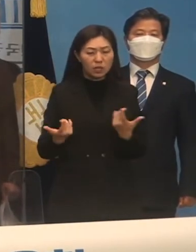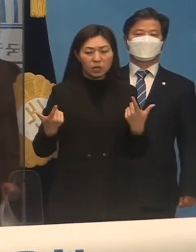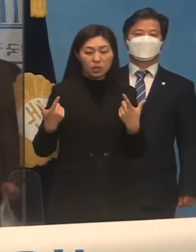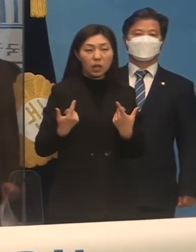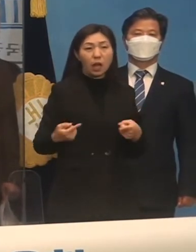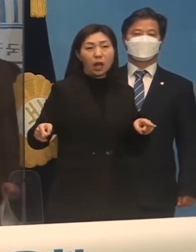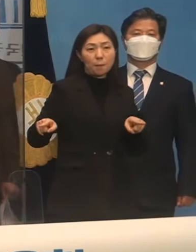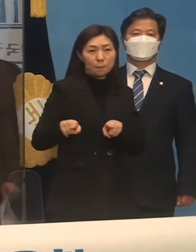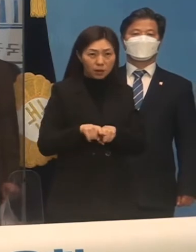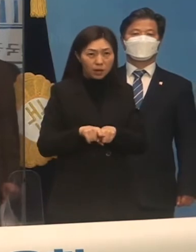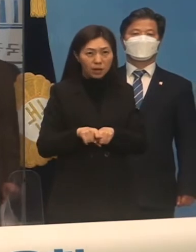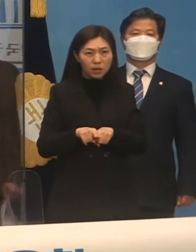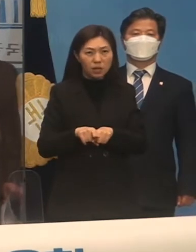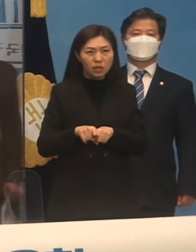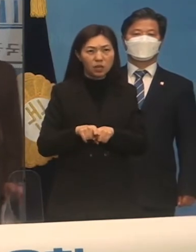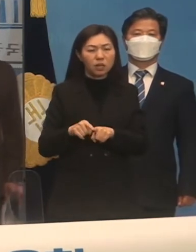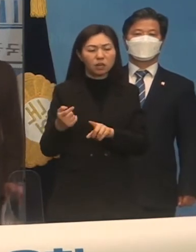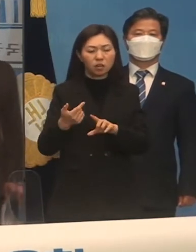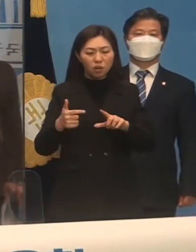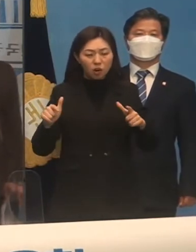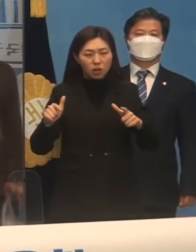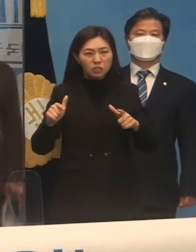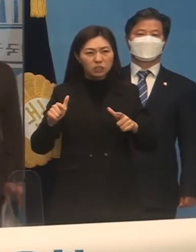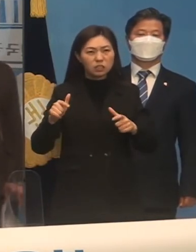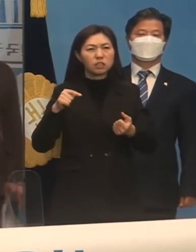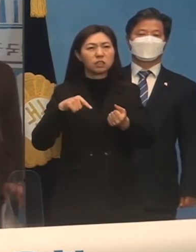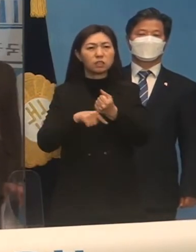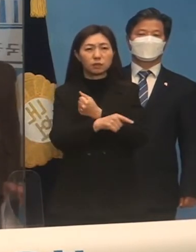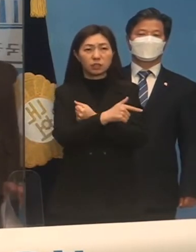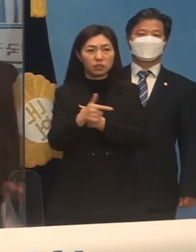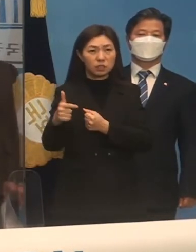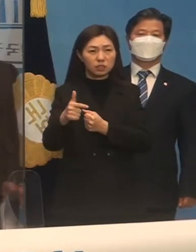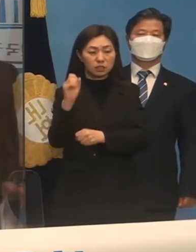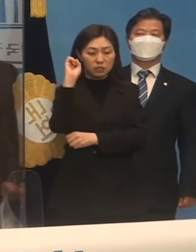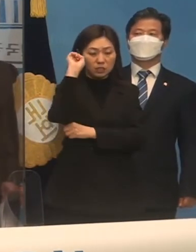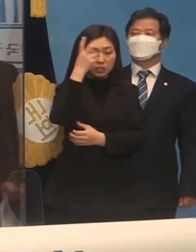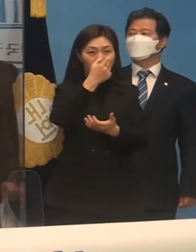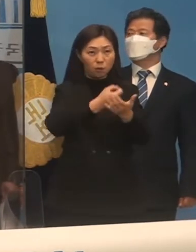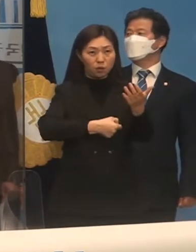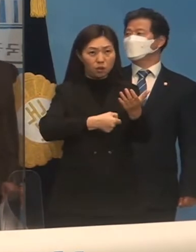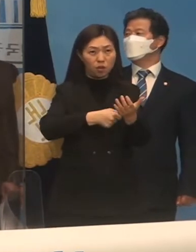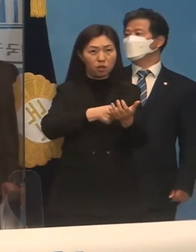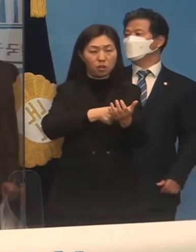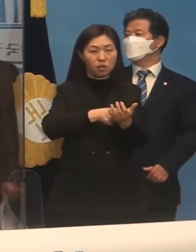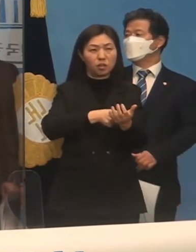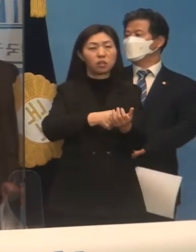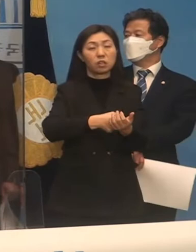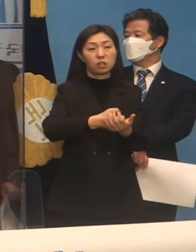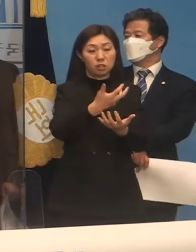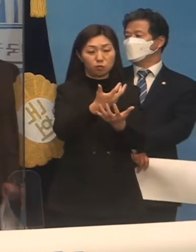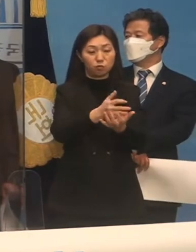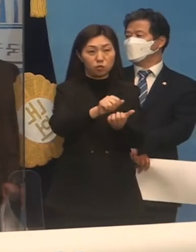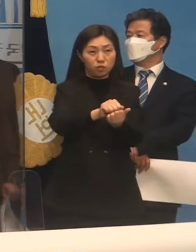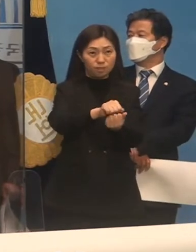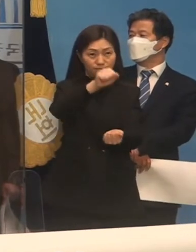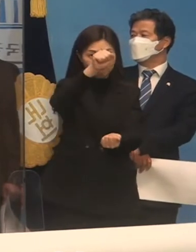담은 기자회견문을 낭독토록 하겠습니다. 그러면 시민사회 대표부터